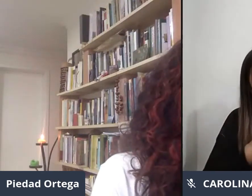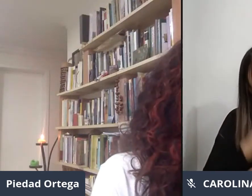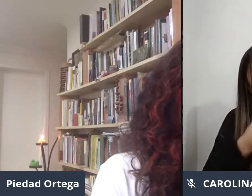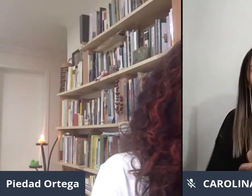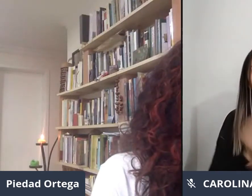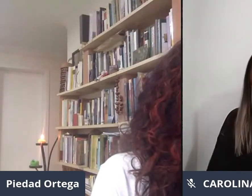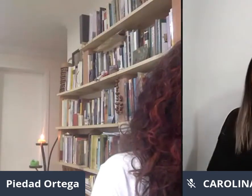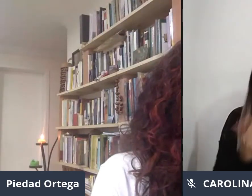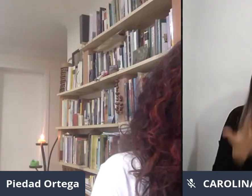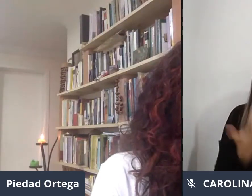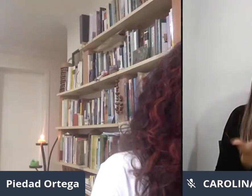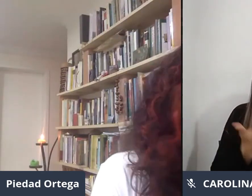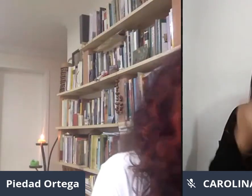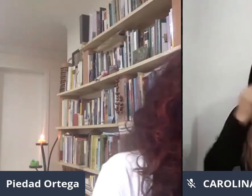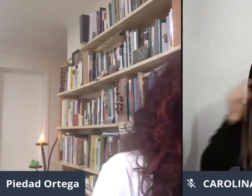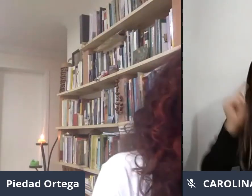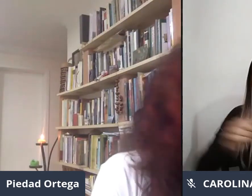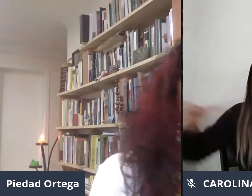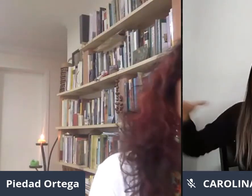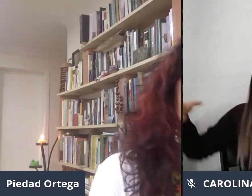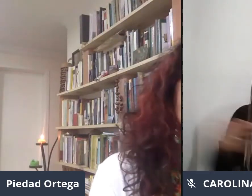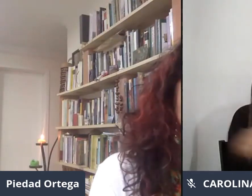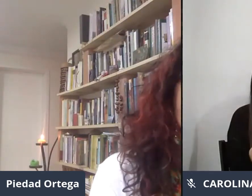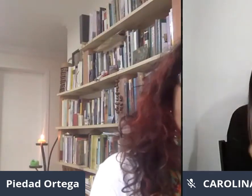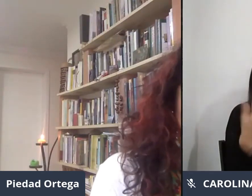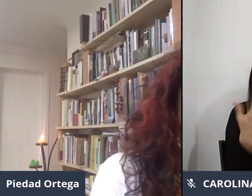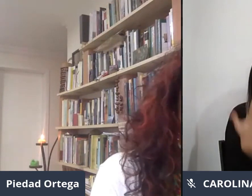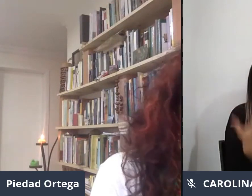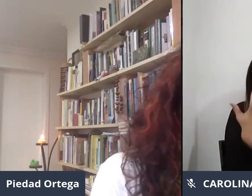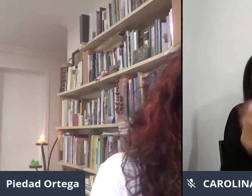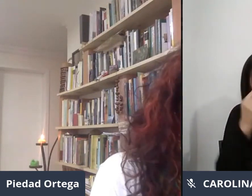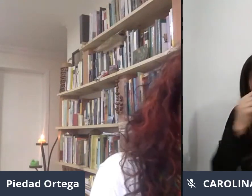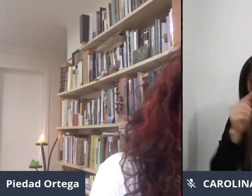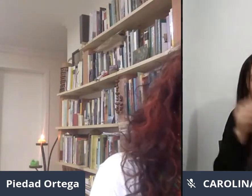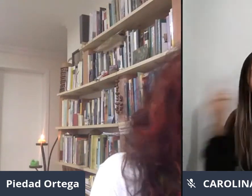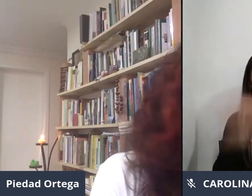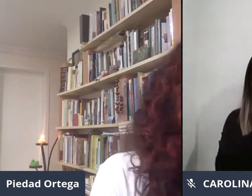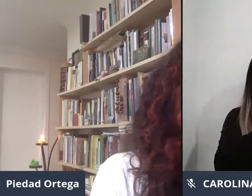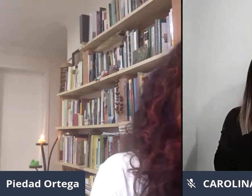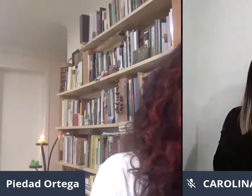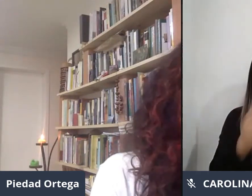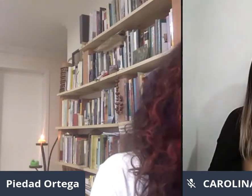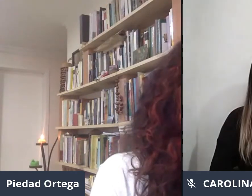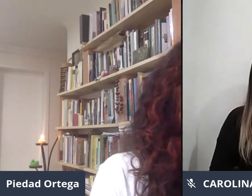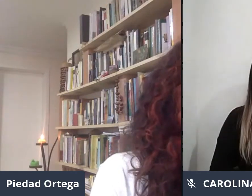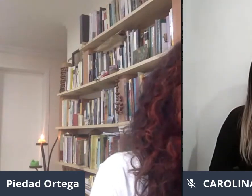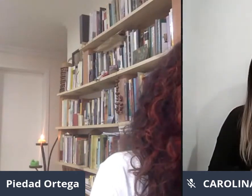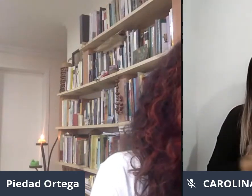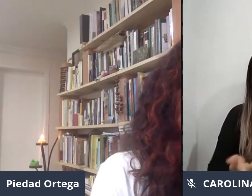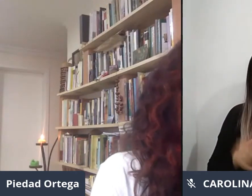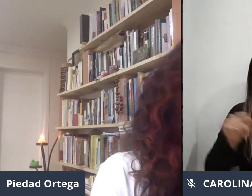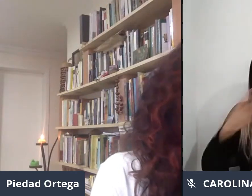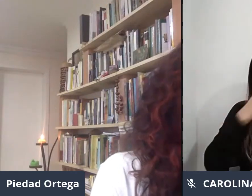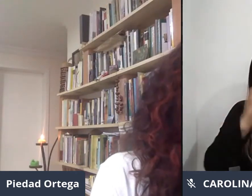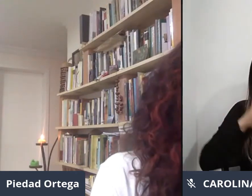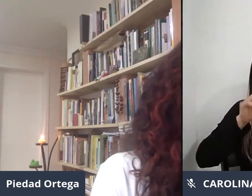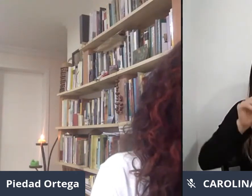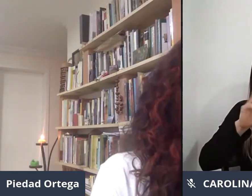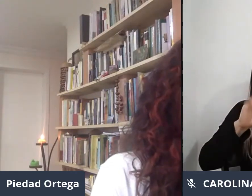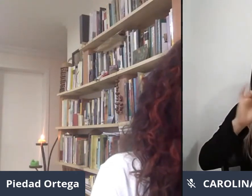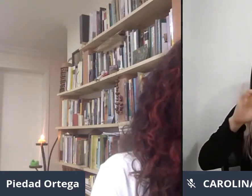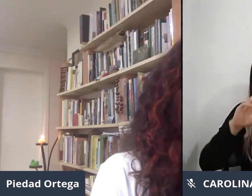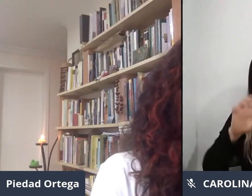anhelos colectivos. En esa medida, y este es un planteo muy importante en Freire, es el diálogo